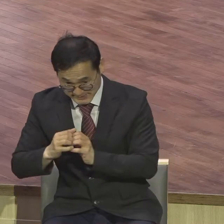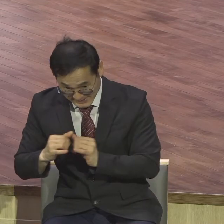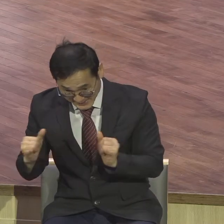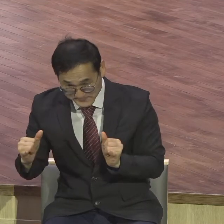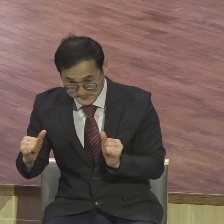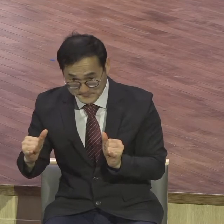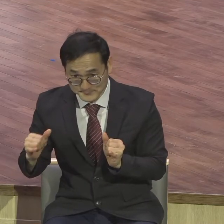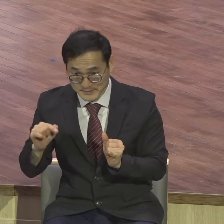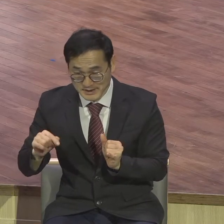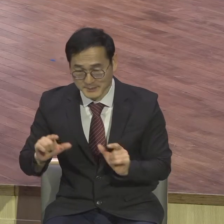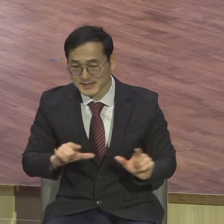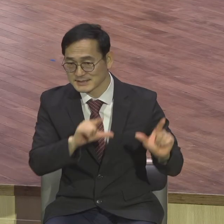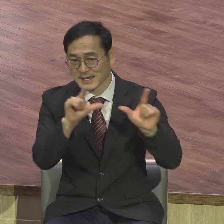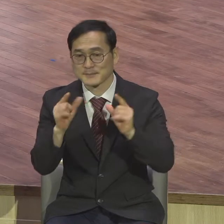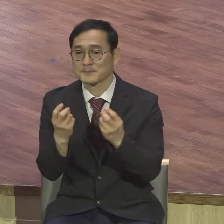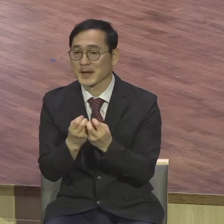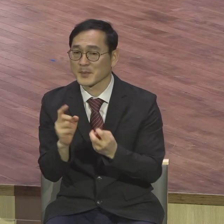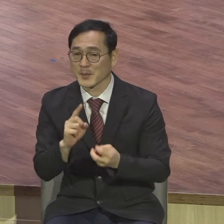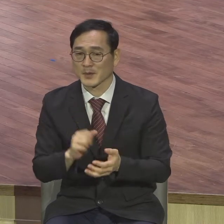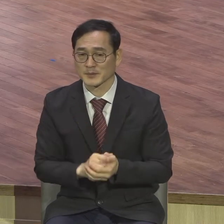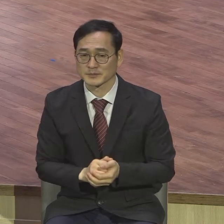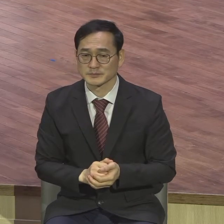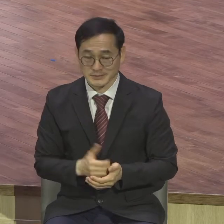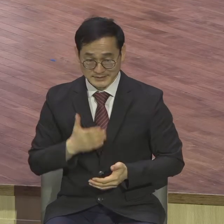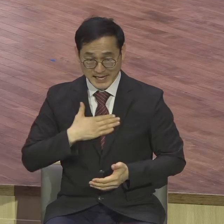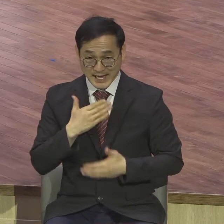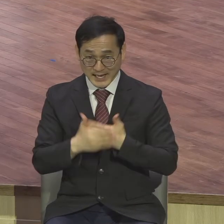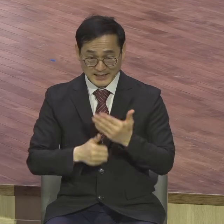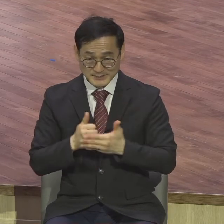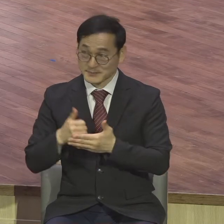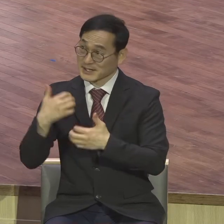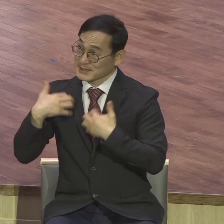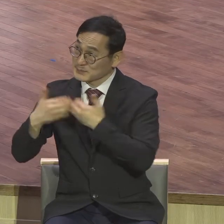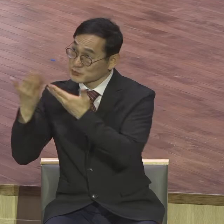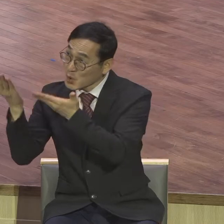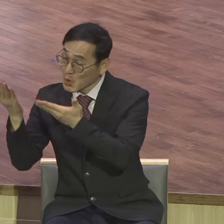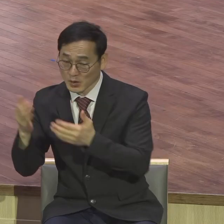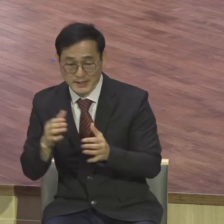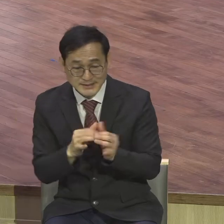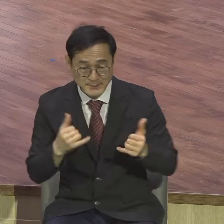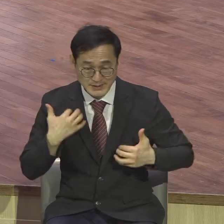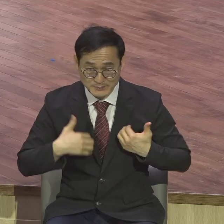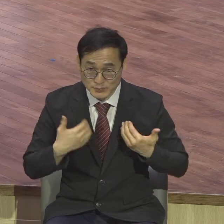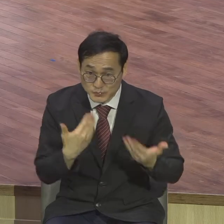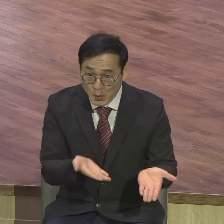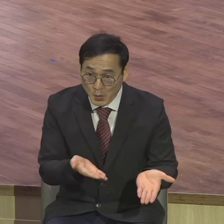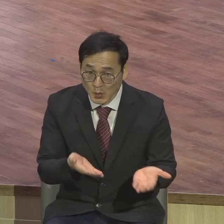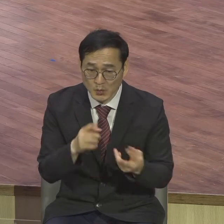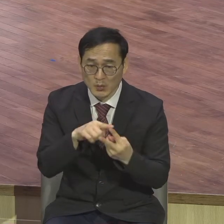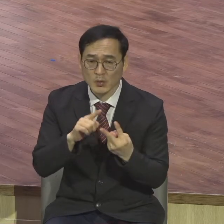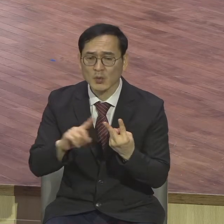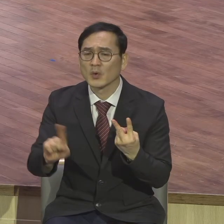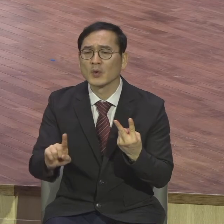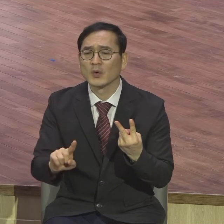내가 사람에게 좋게 하라, 하나님께 좋게 하라. 이 중요한 말입니다.